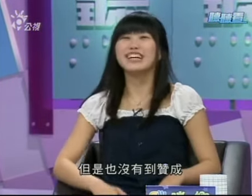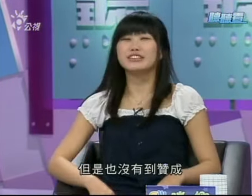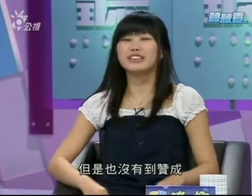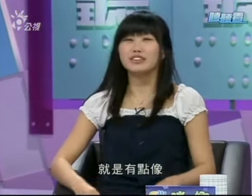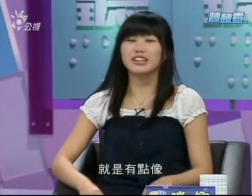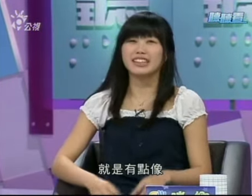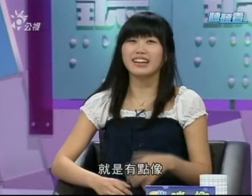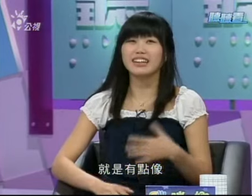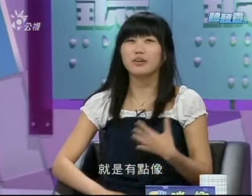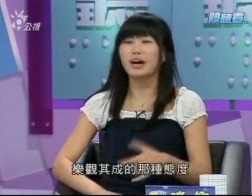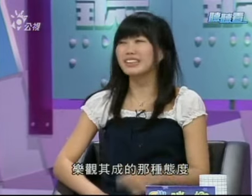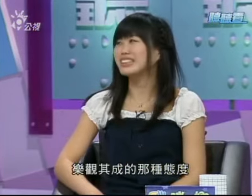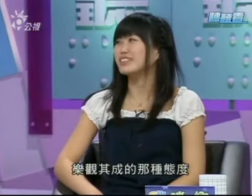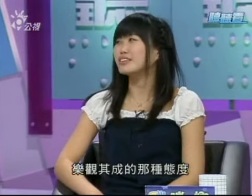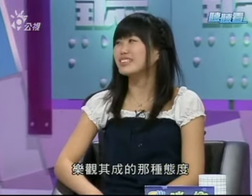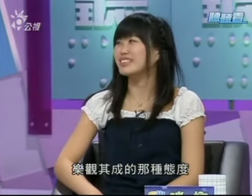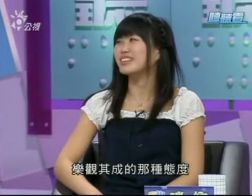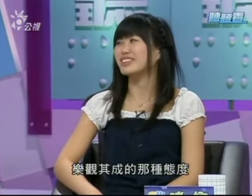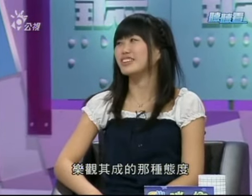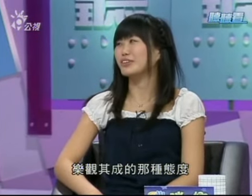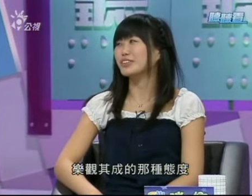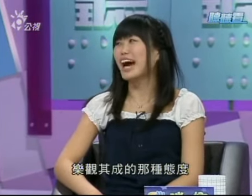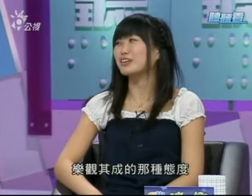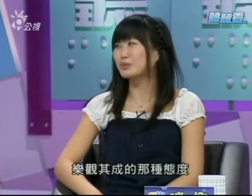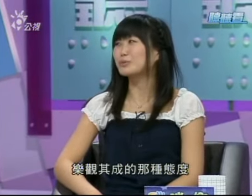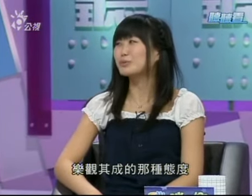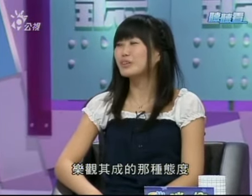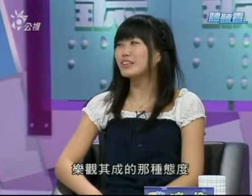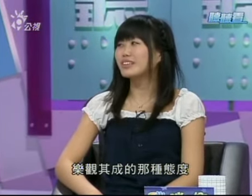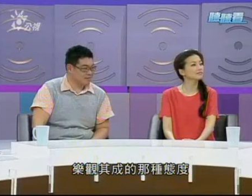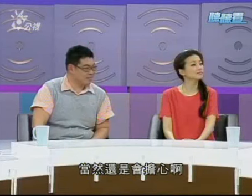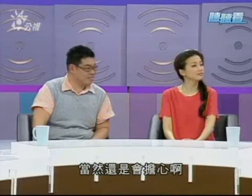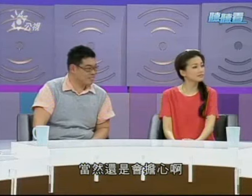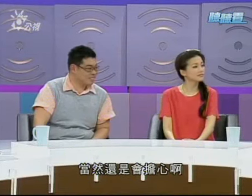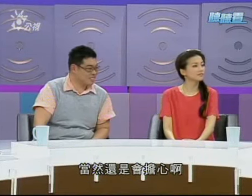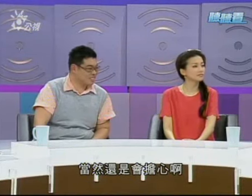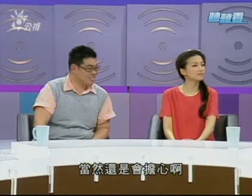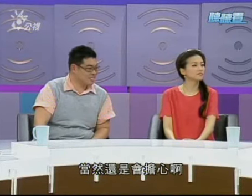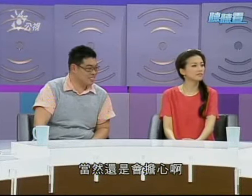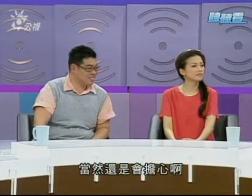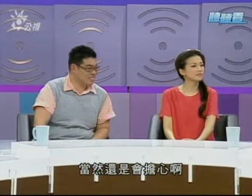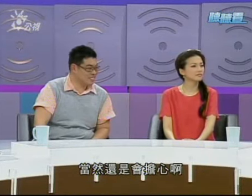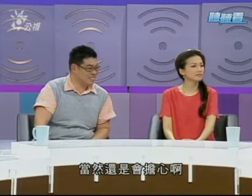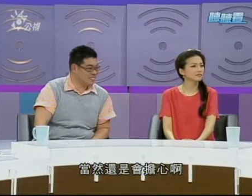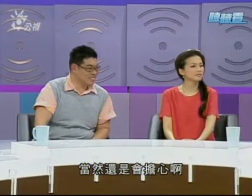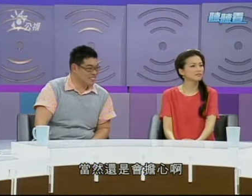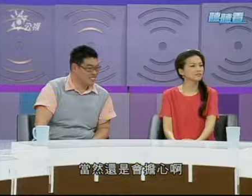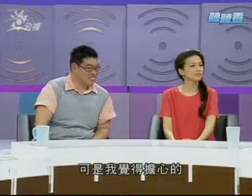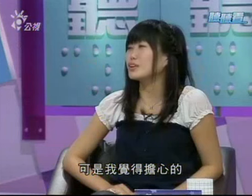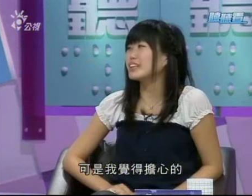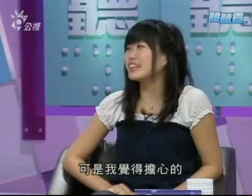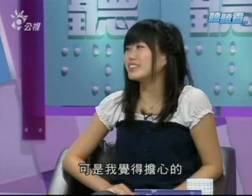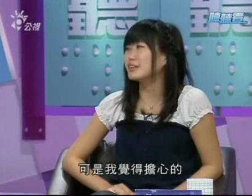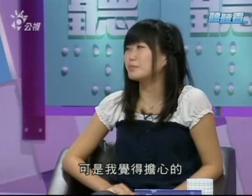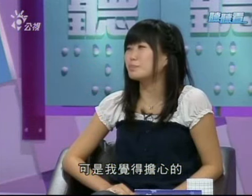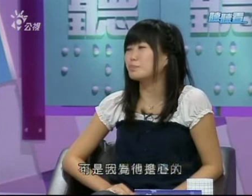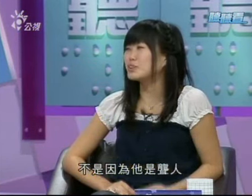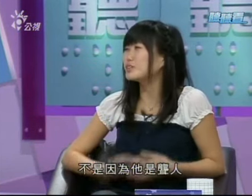就是有点像乐观其成的那种态度当然还是会担心可是我觉得担心的不是